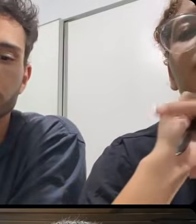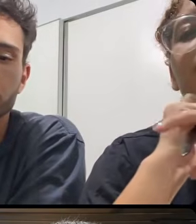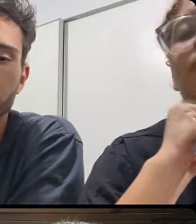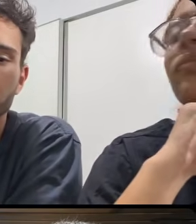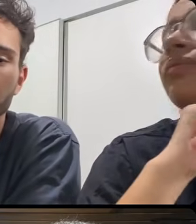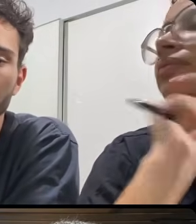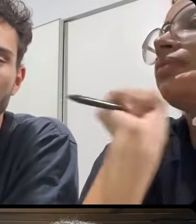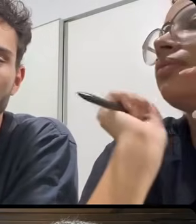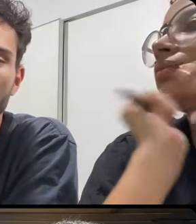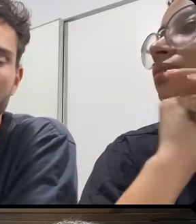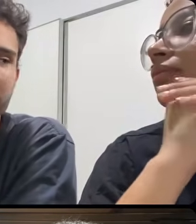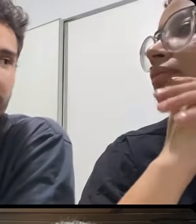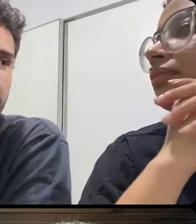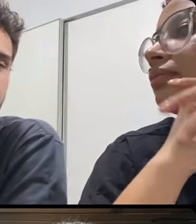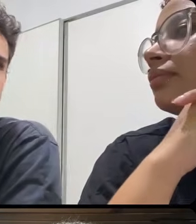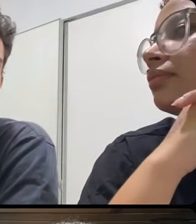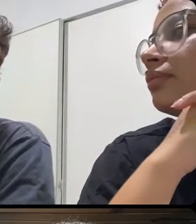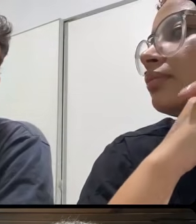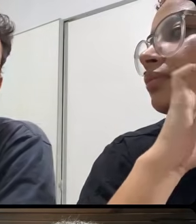já enfrentaram?